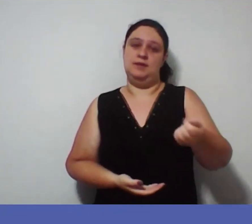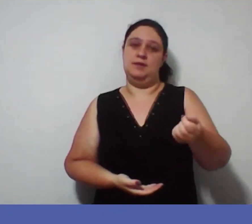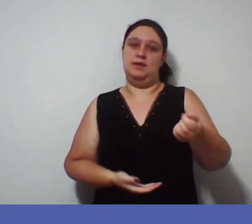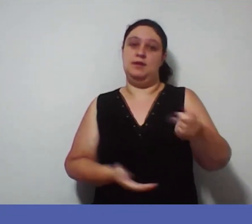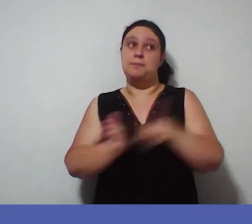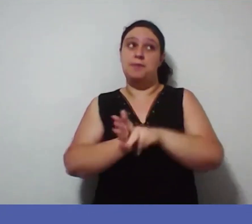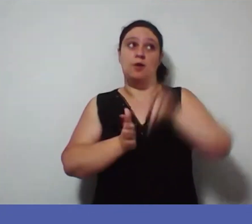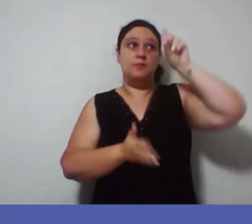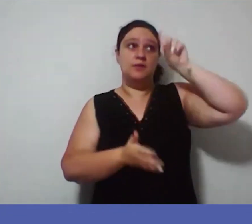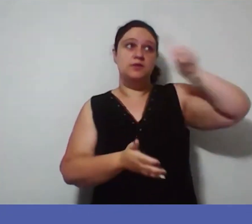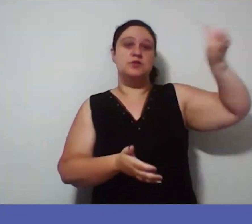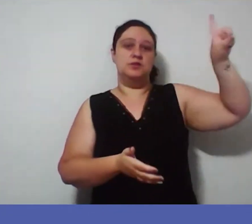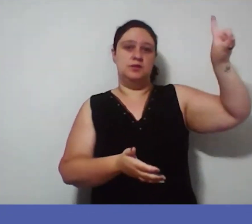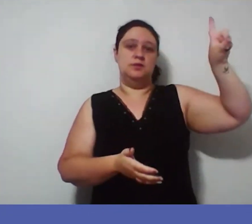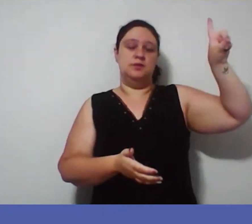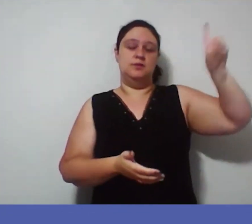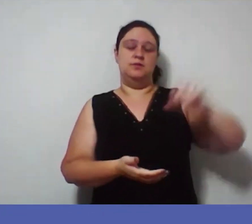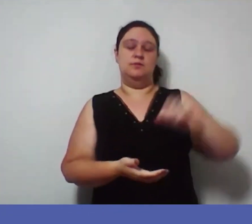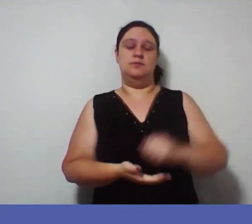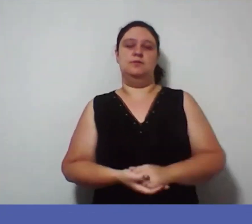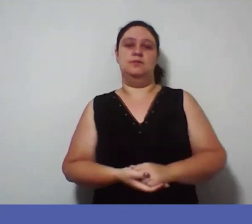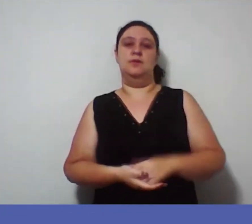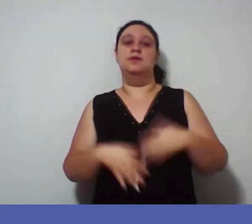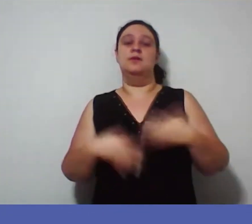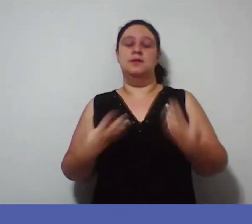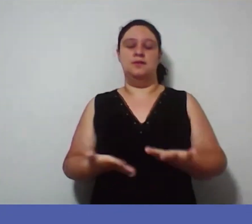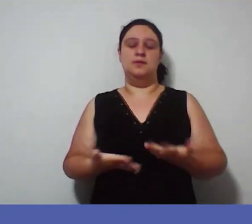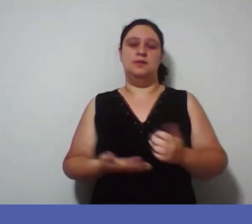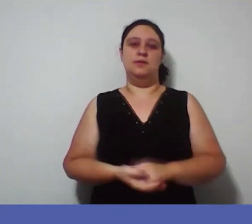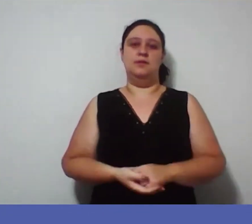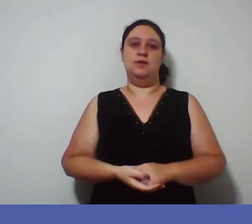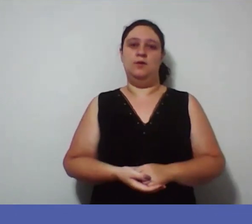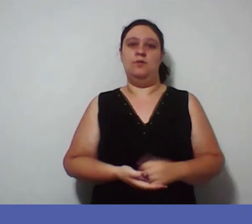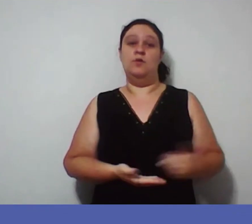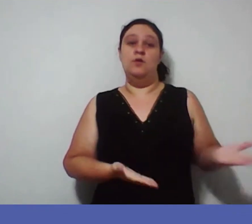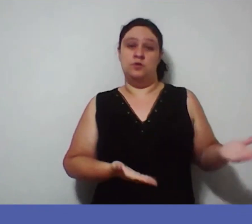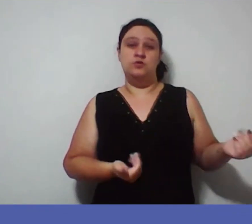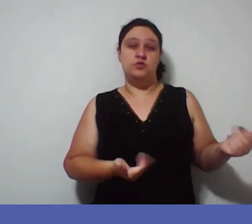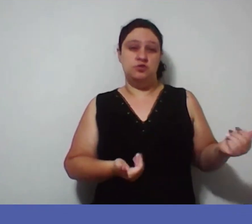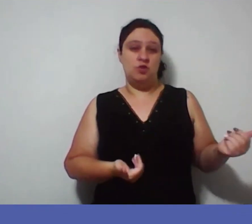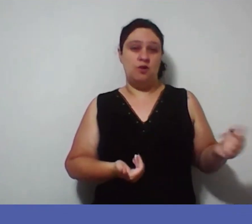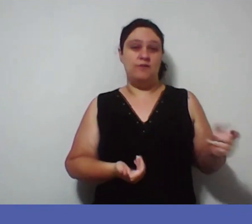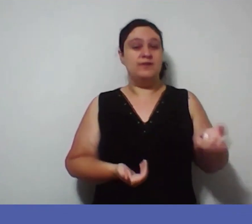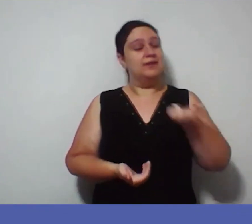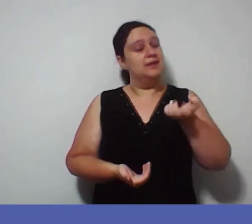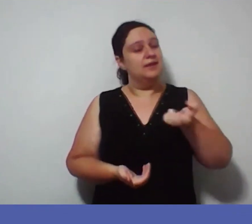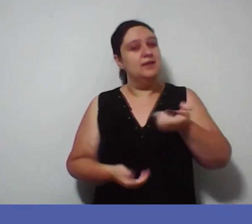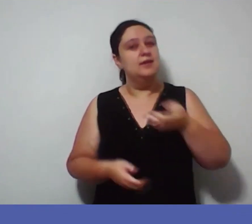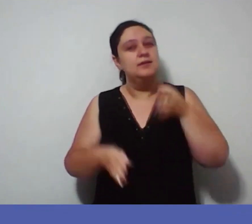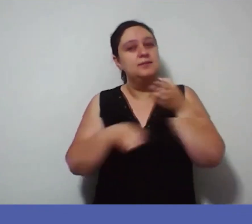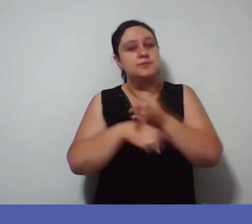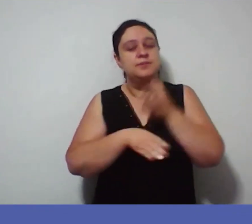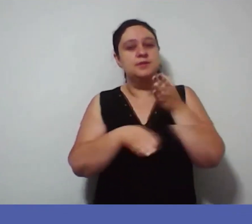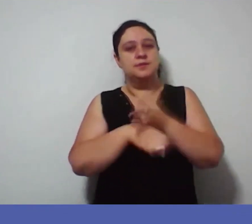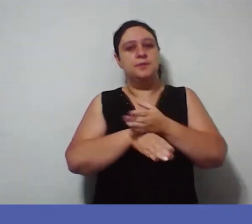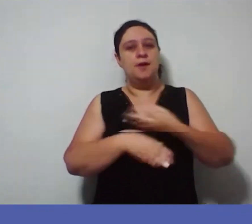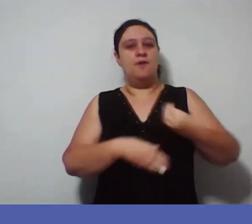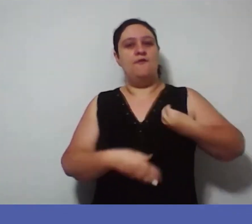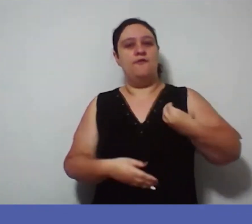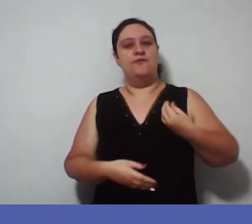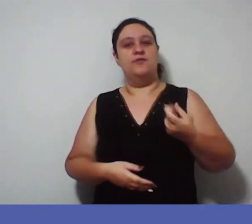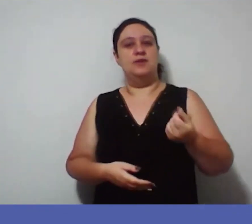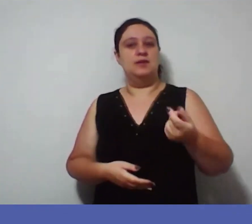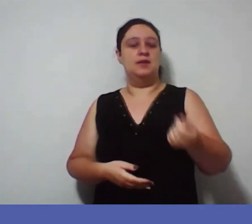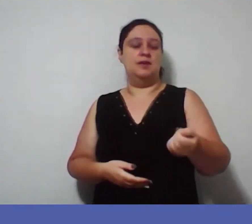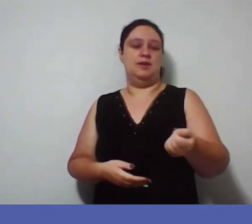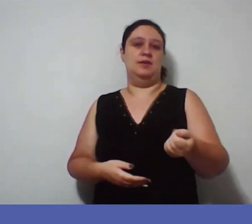mais pleno. Portanto, irmãos, esse jovem, ele queria participar da vida eterna na